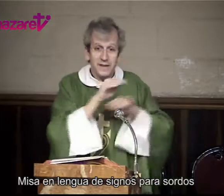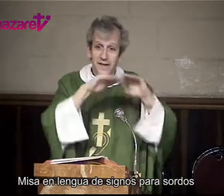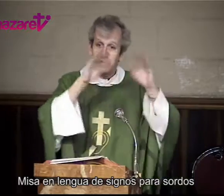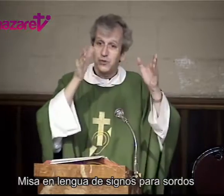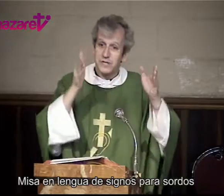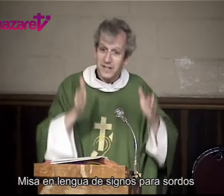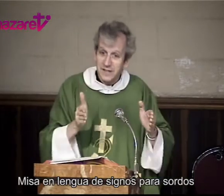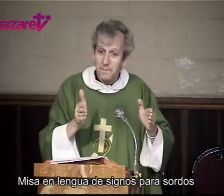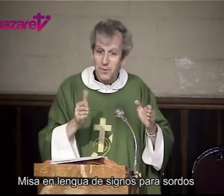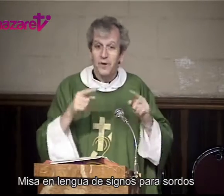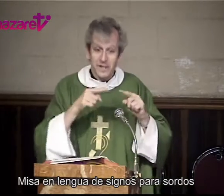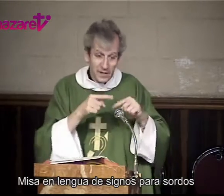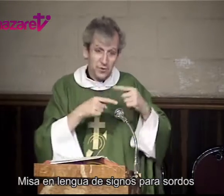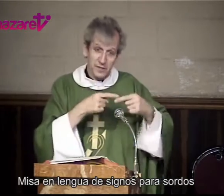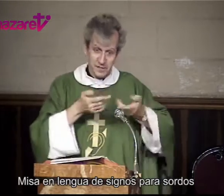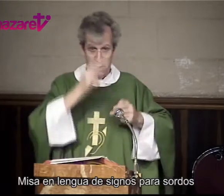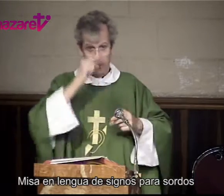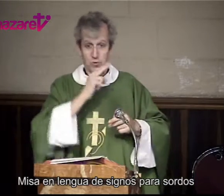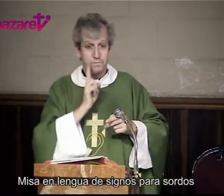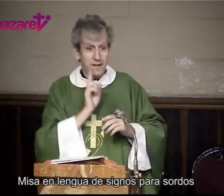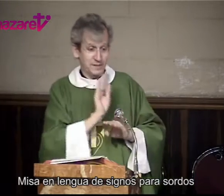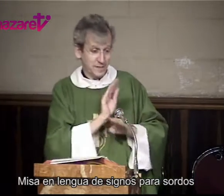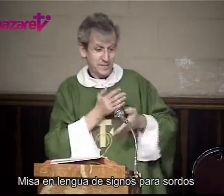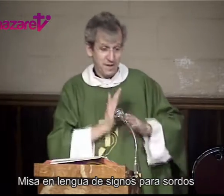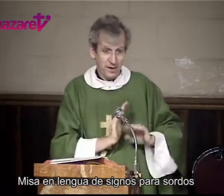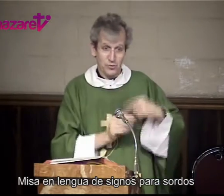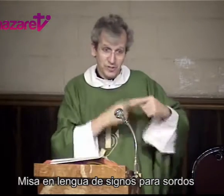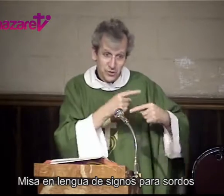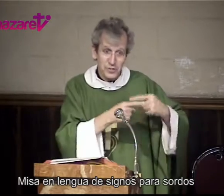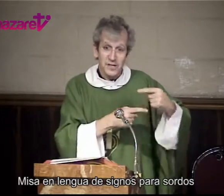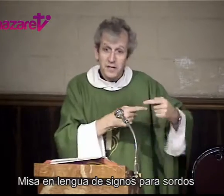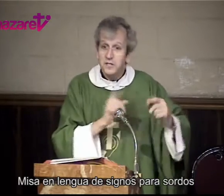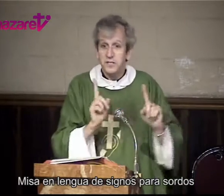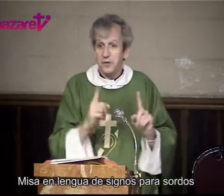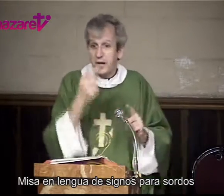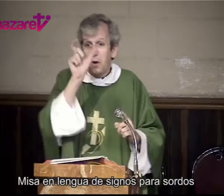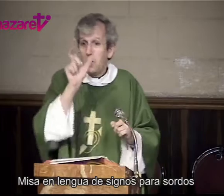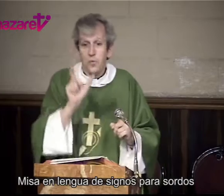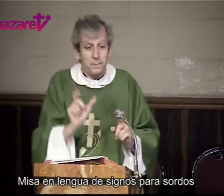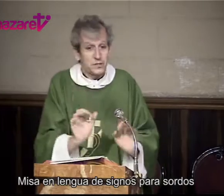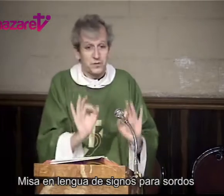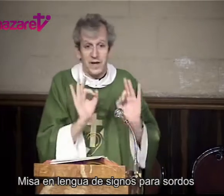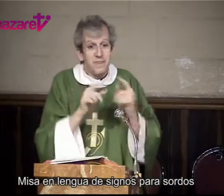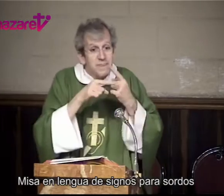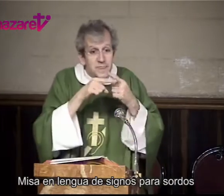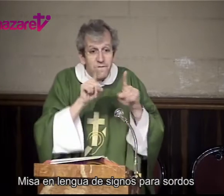las cosas del templo, y que entonces los padres enseñaban a los hijos, sino que era una persona